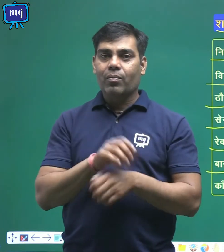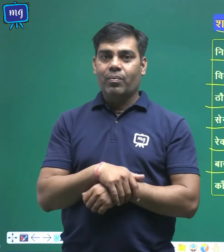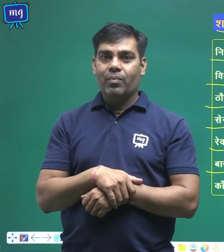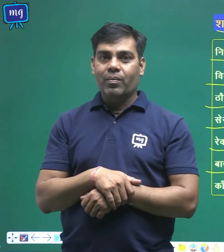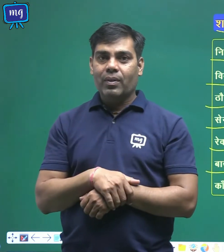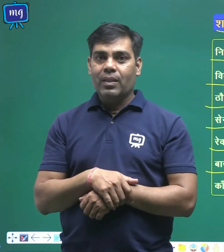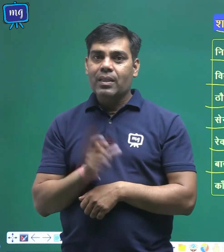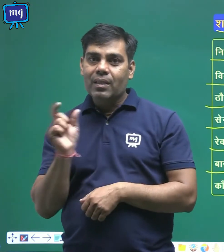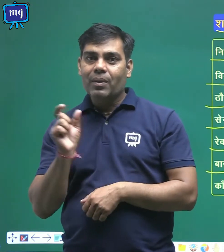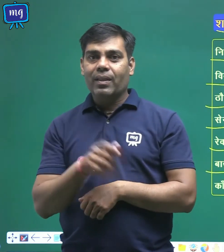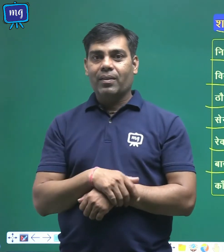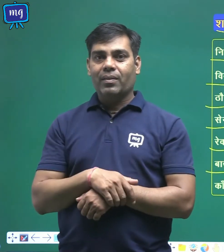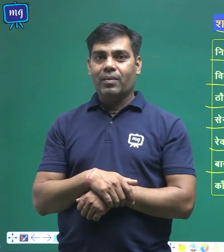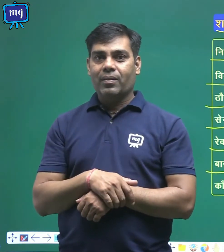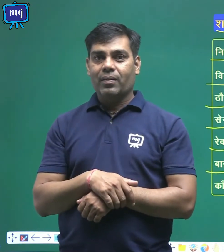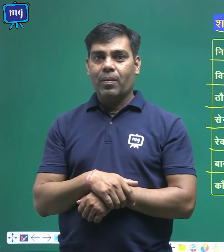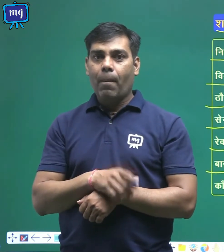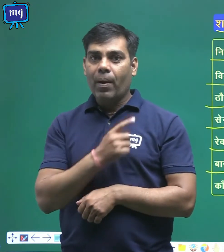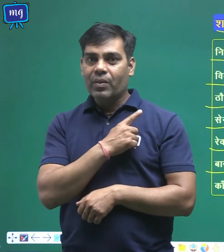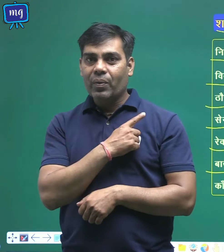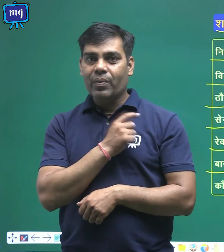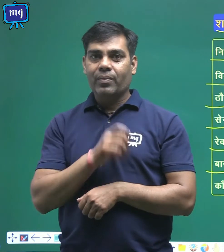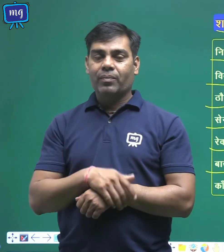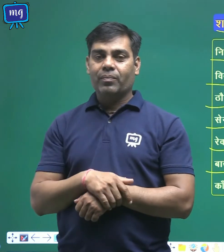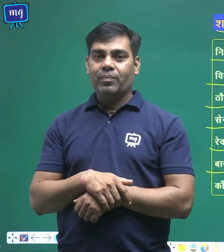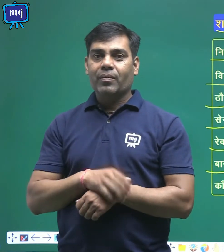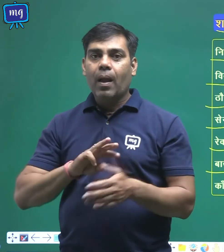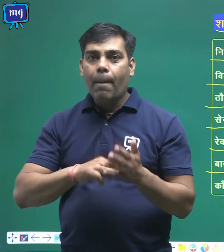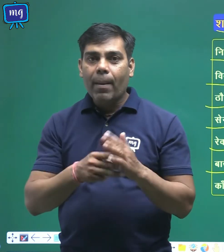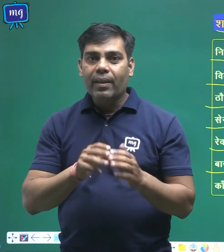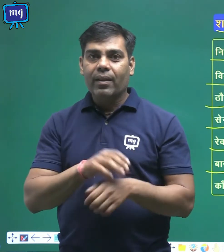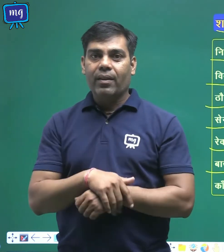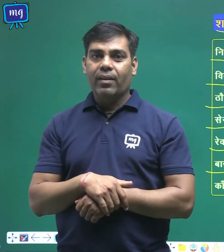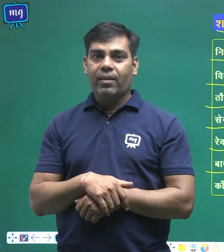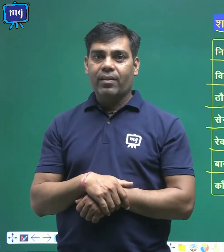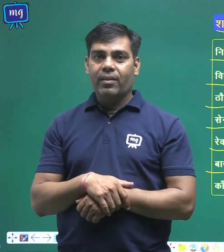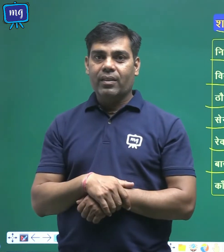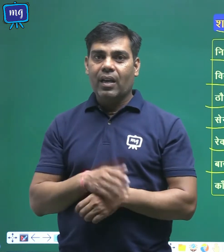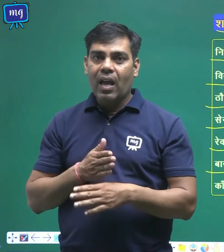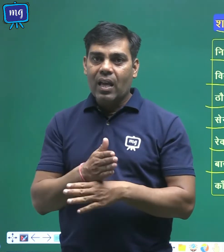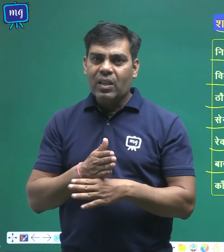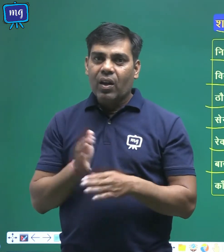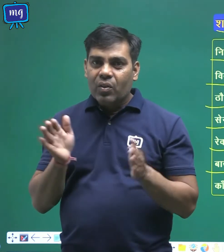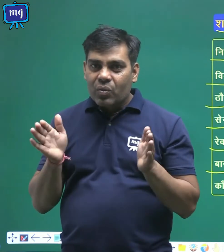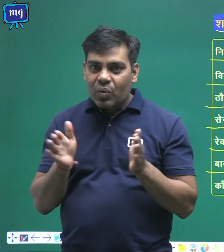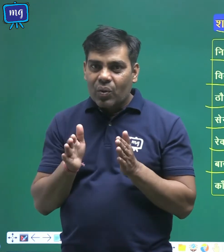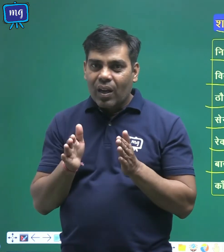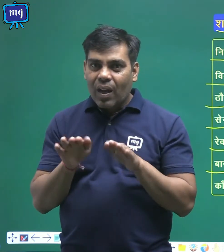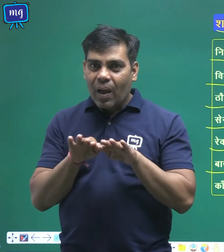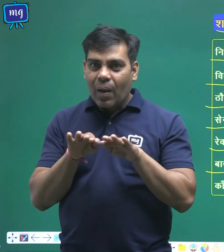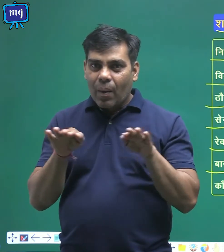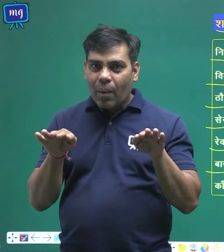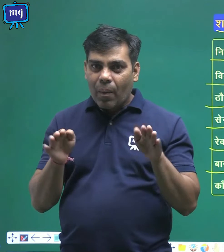शब्द है बाजोट, अर्थ है लकड़ी का छोटा